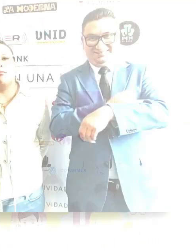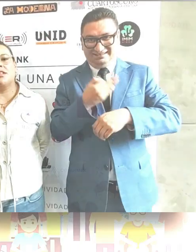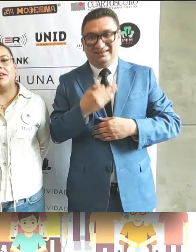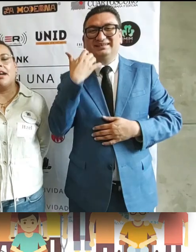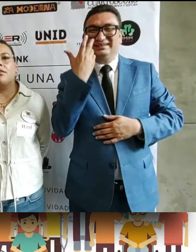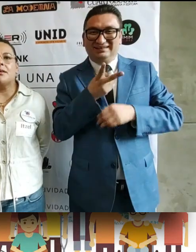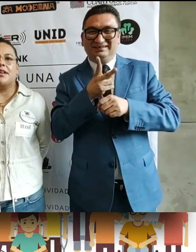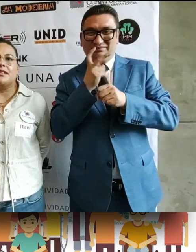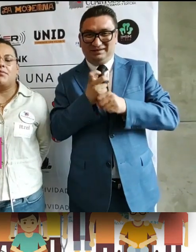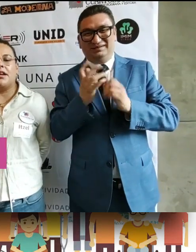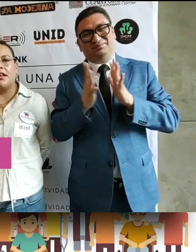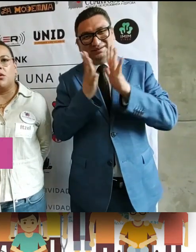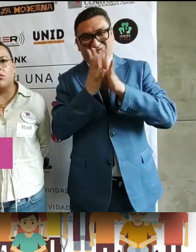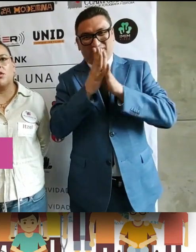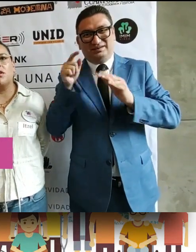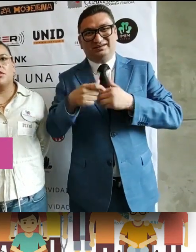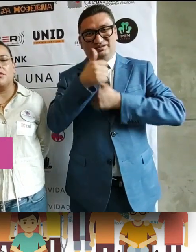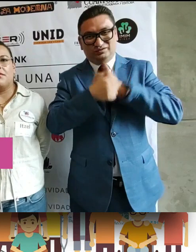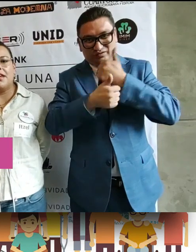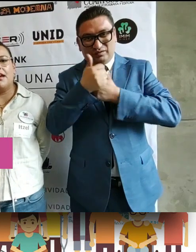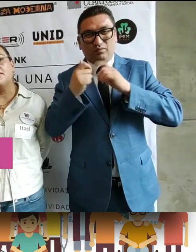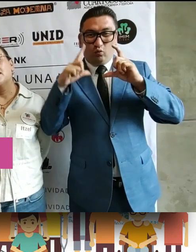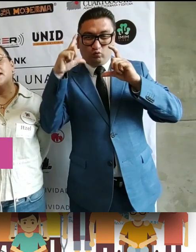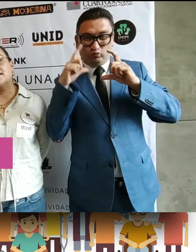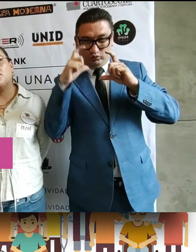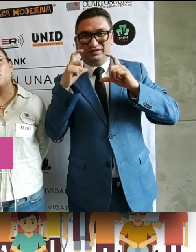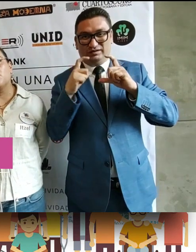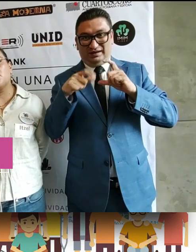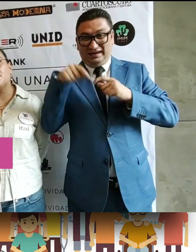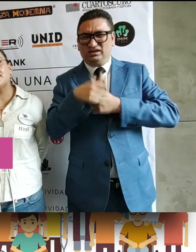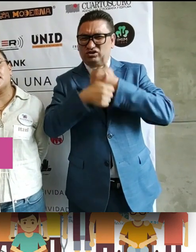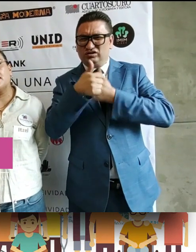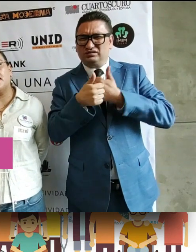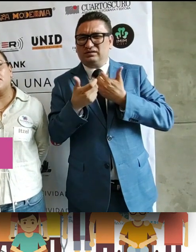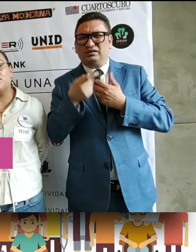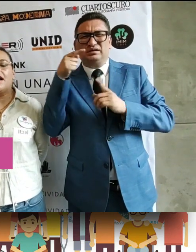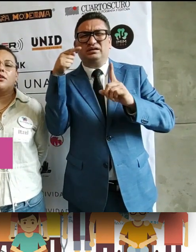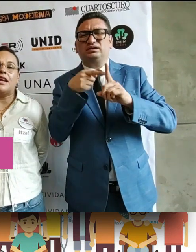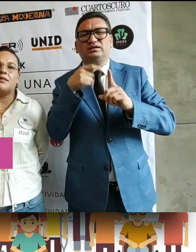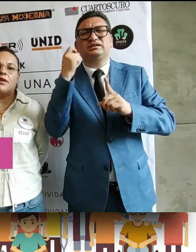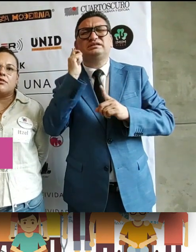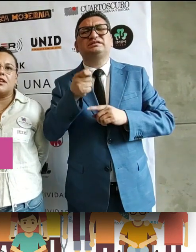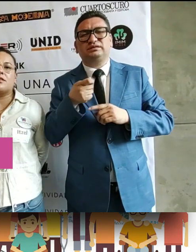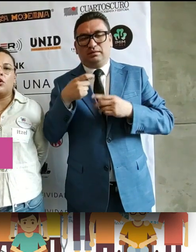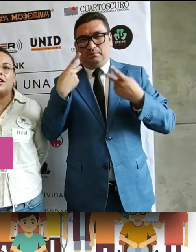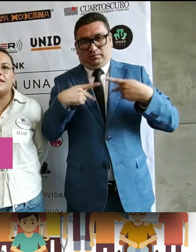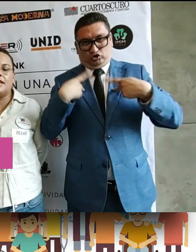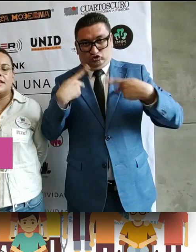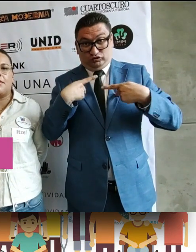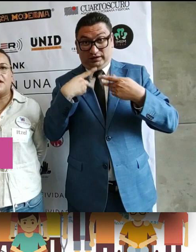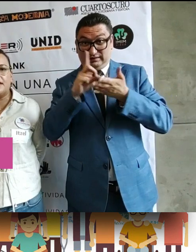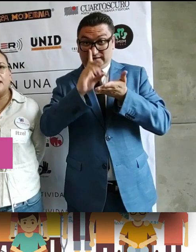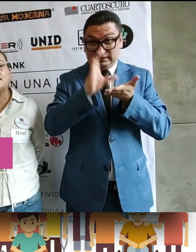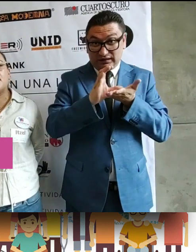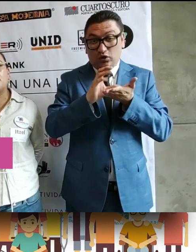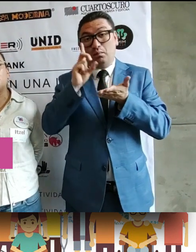Queremos invitarnos a participar en el concurso de fotografía Este concurso está dirigido a todas las personas con y